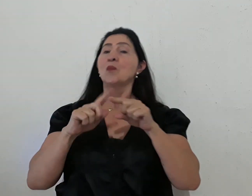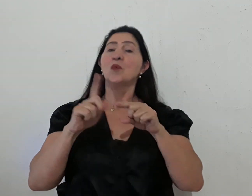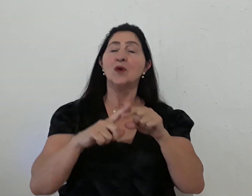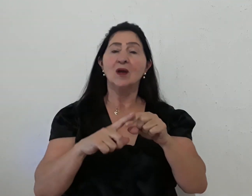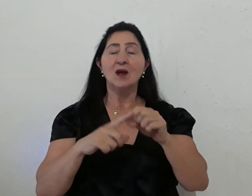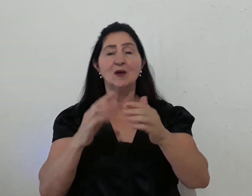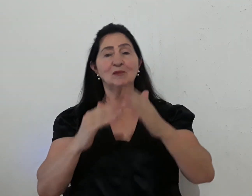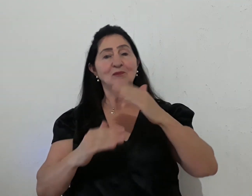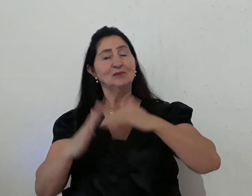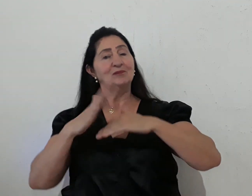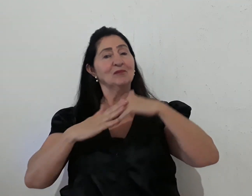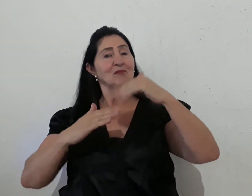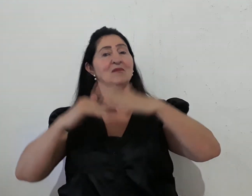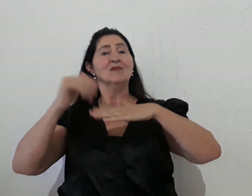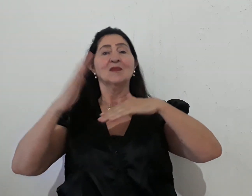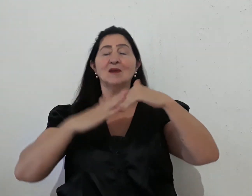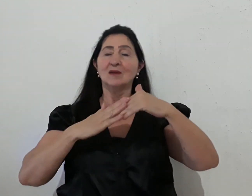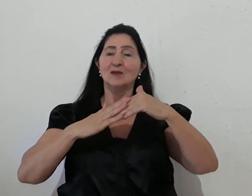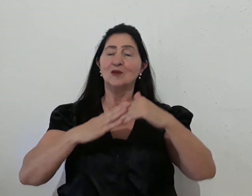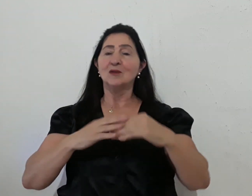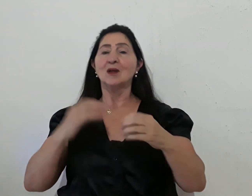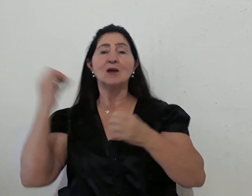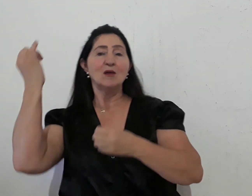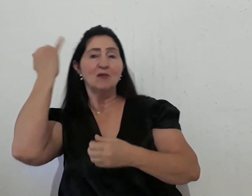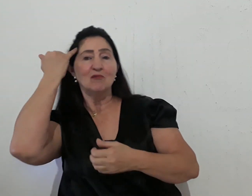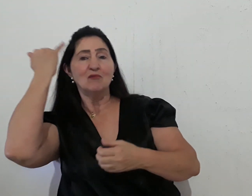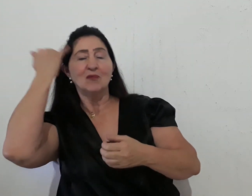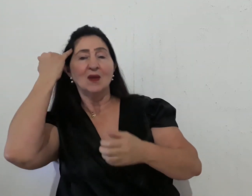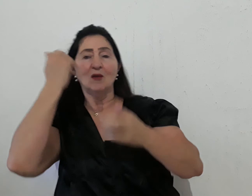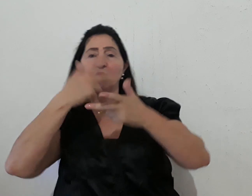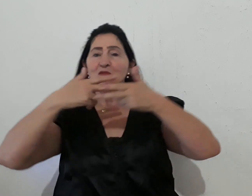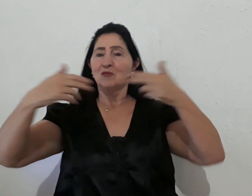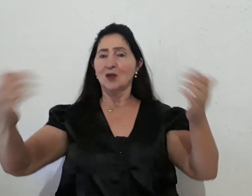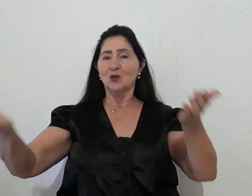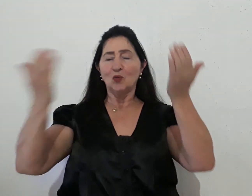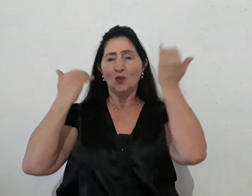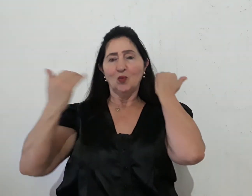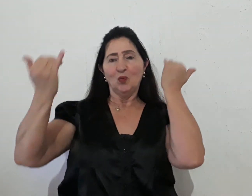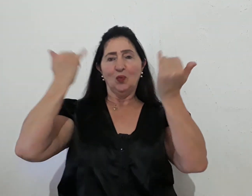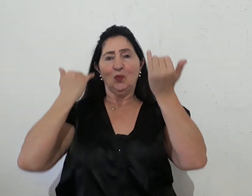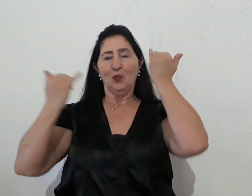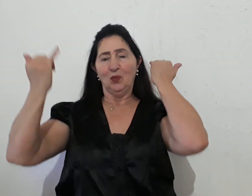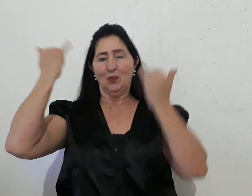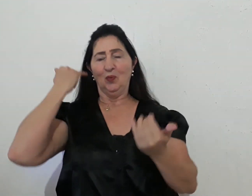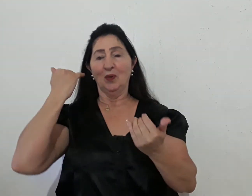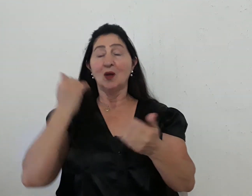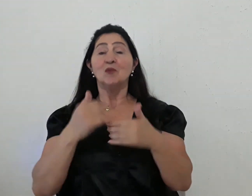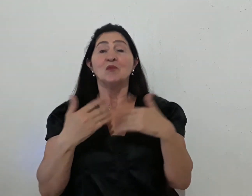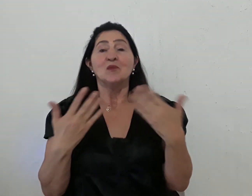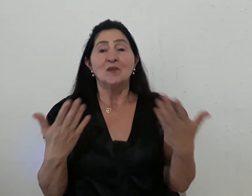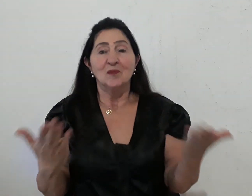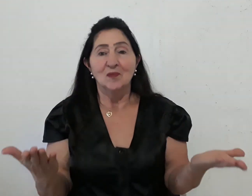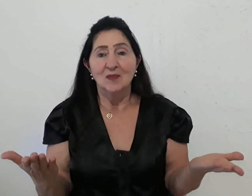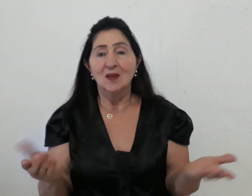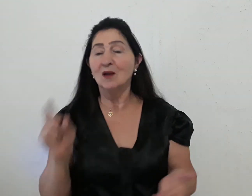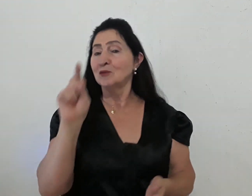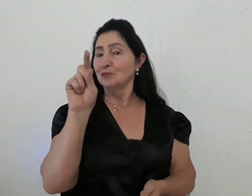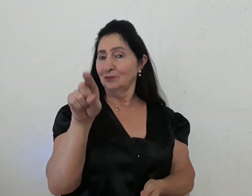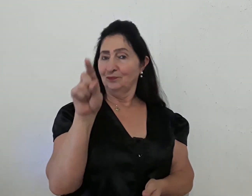a informação dependem de muitos outros fatores. Dessa maneira, você